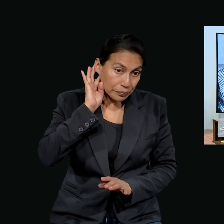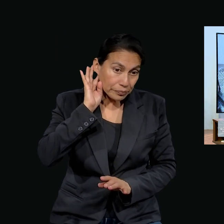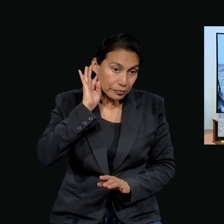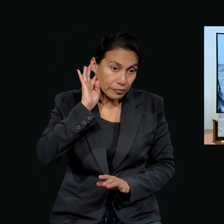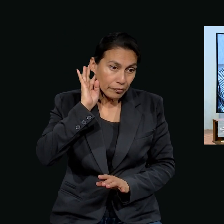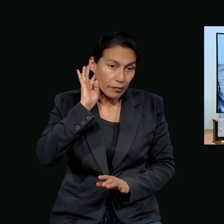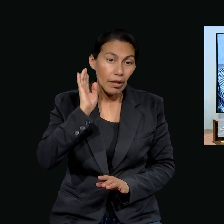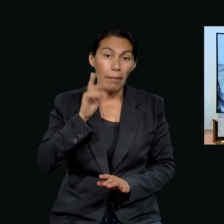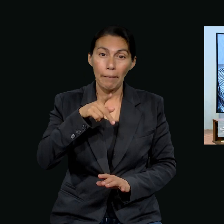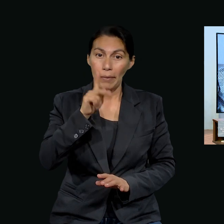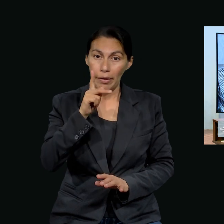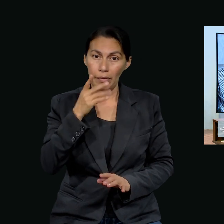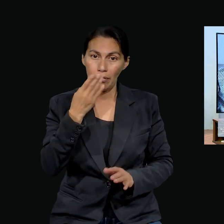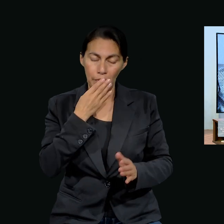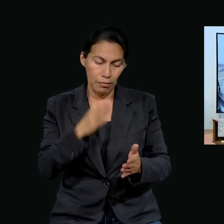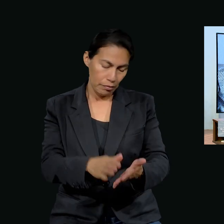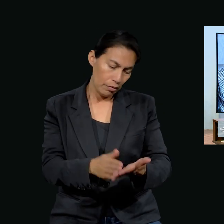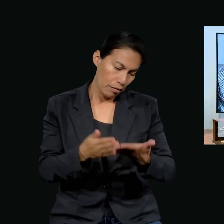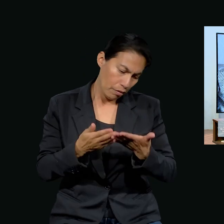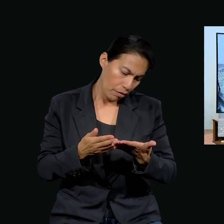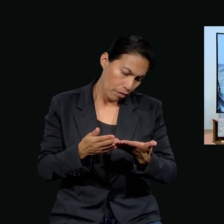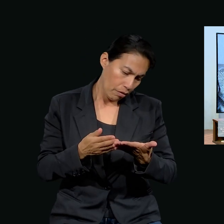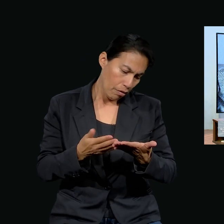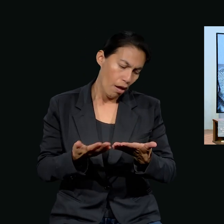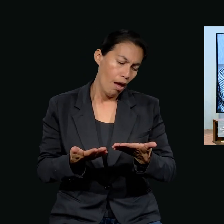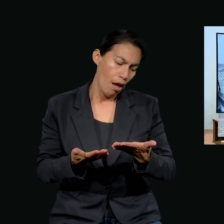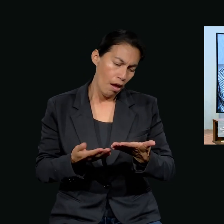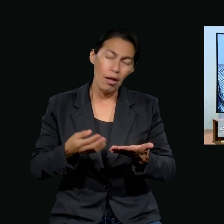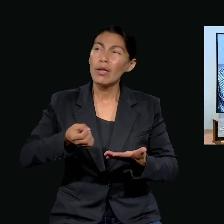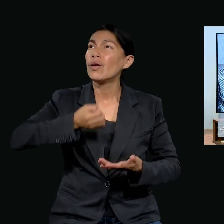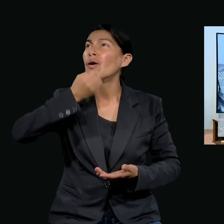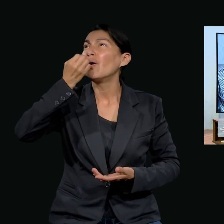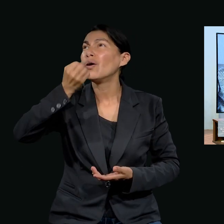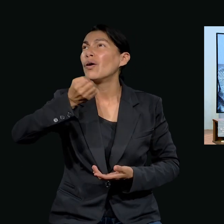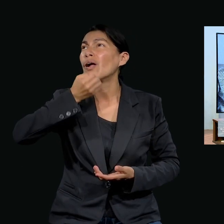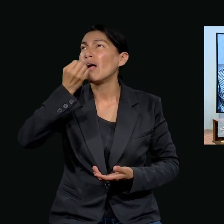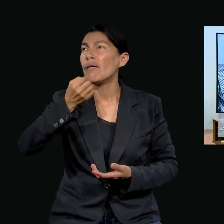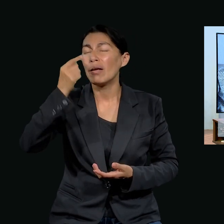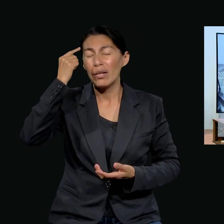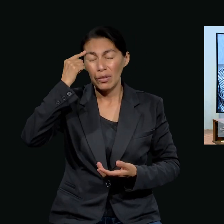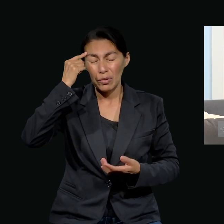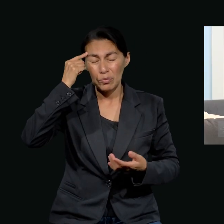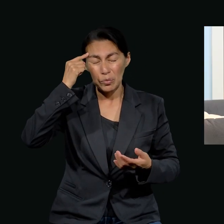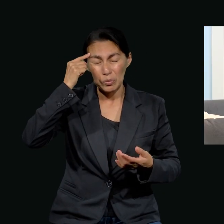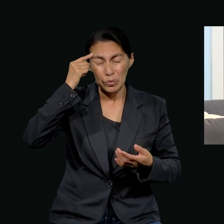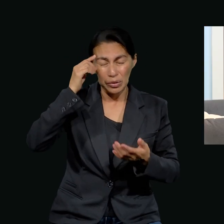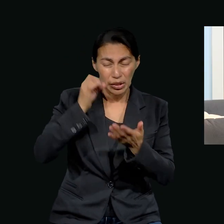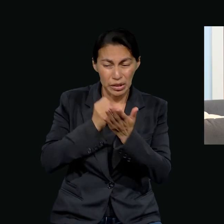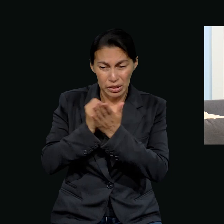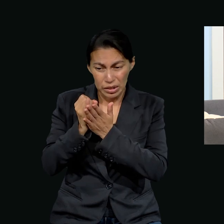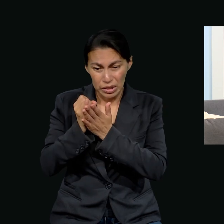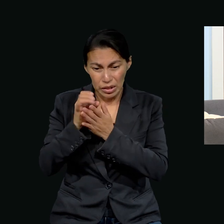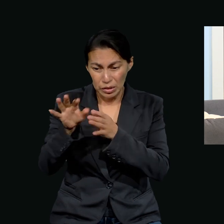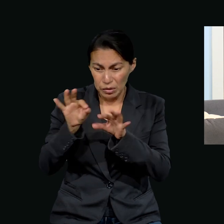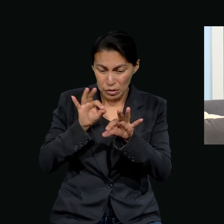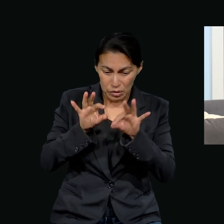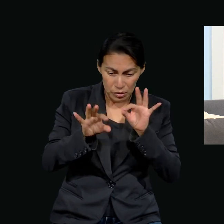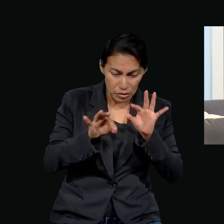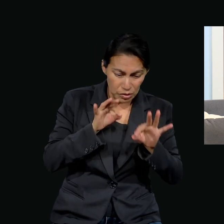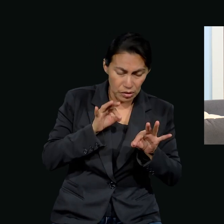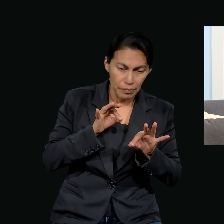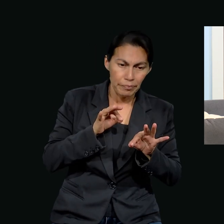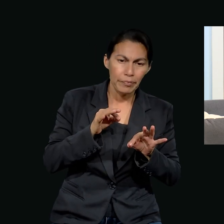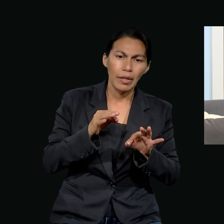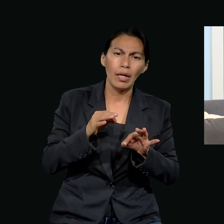Es que yo escuchaba este y al otro y al otro, pero iba sacando mis propias conclusiones y lo ponía todo en oración. Para mí fue decisivo el